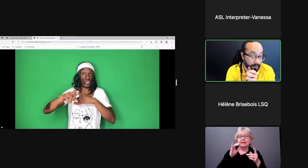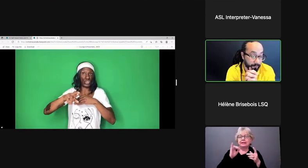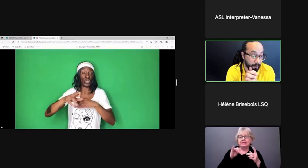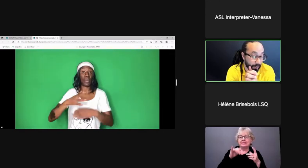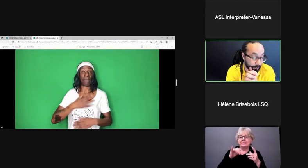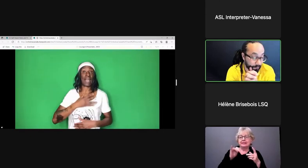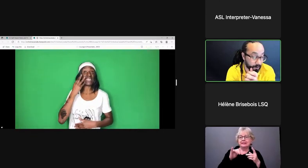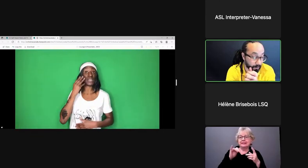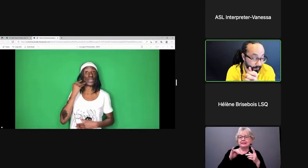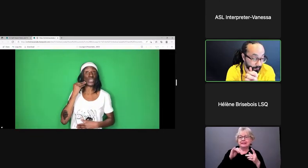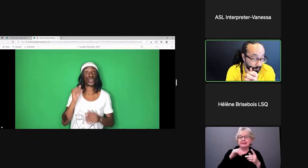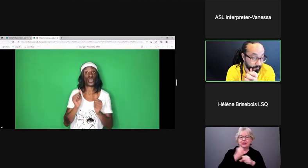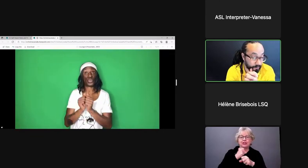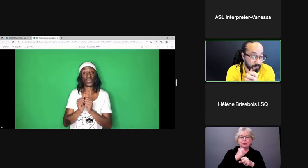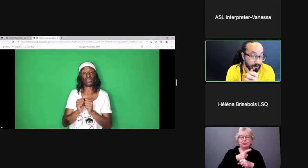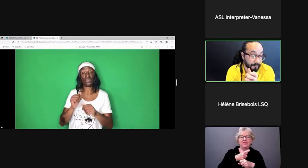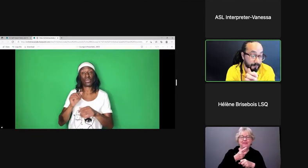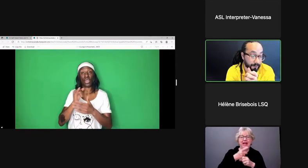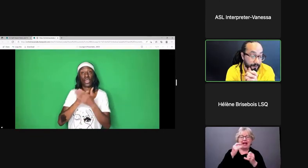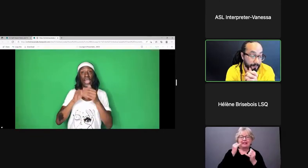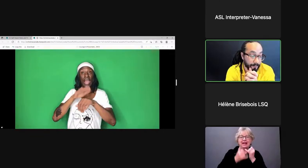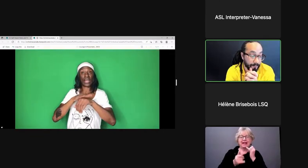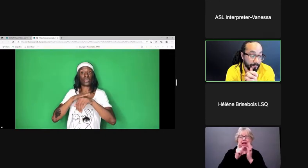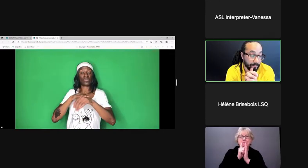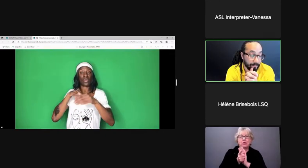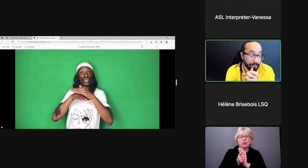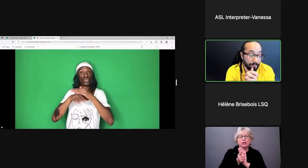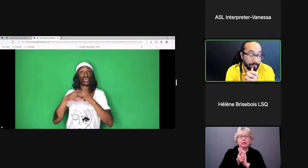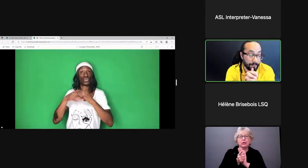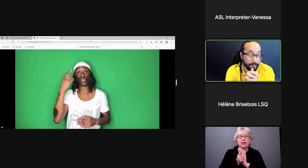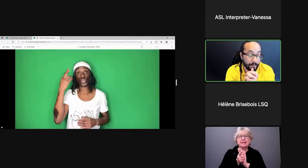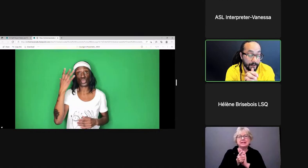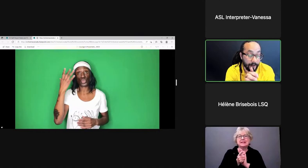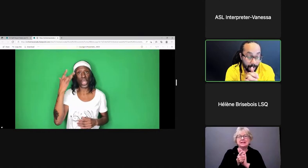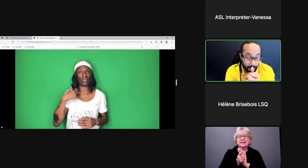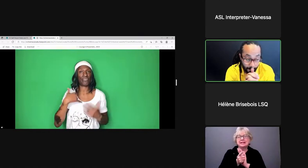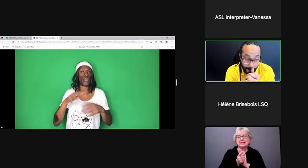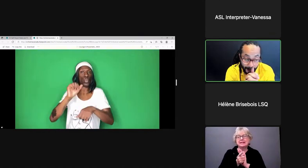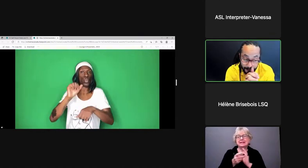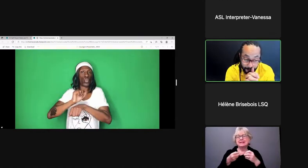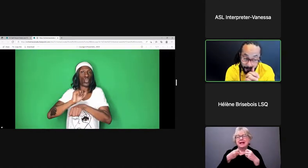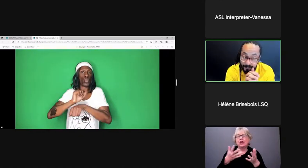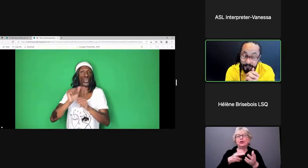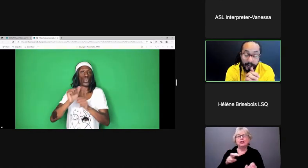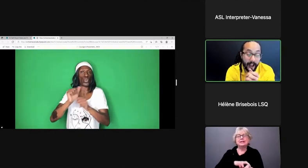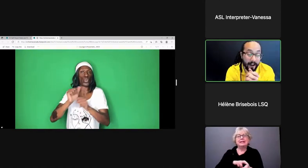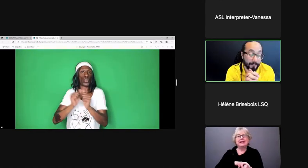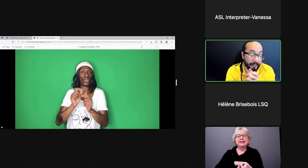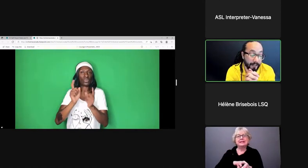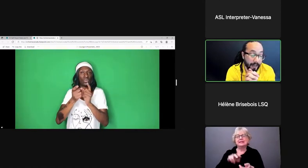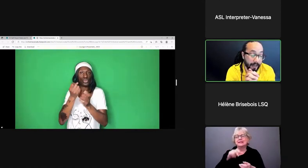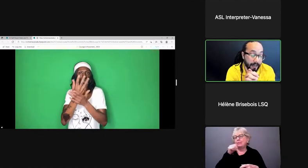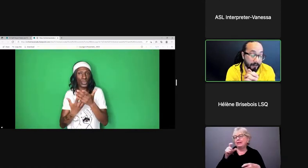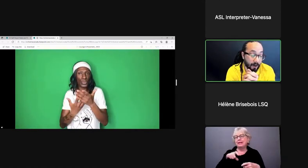peu à la dernière minute, cela rajoute un niveau de stress qui, finalement, n'est pas nécessaire.